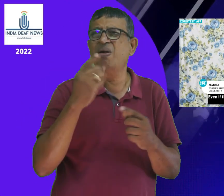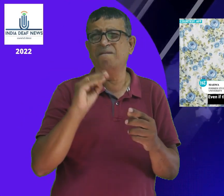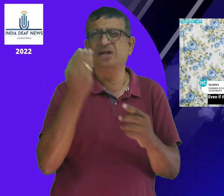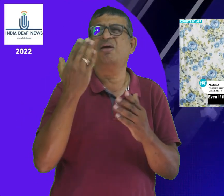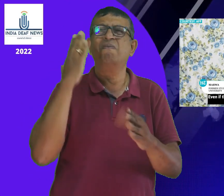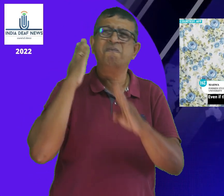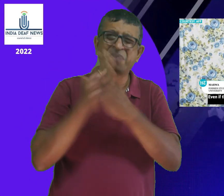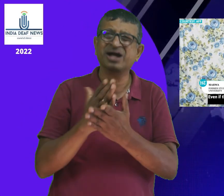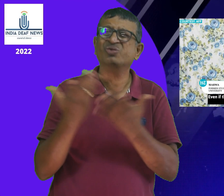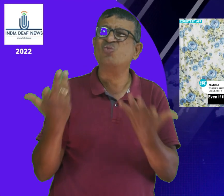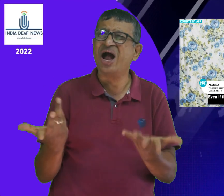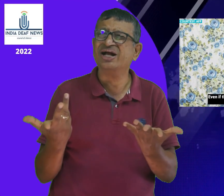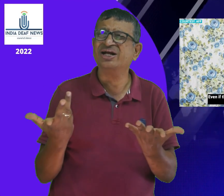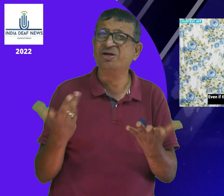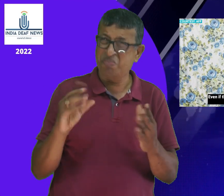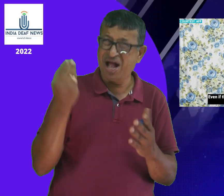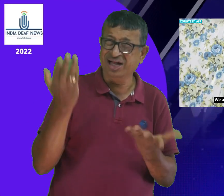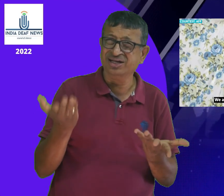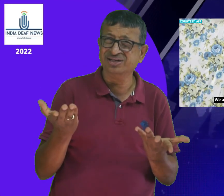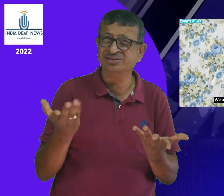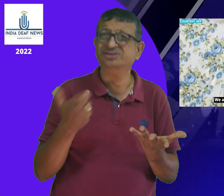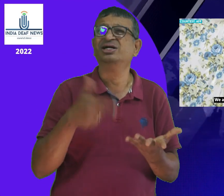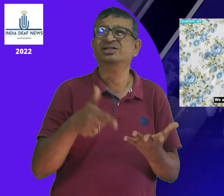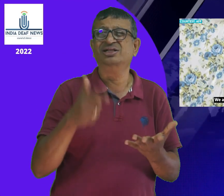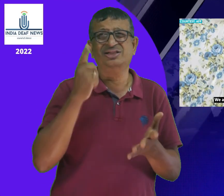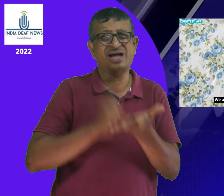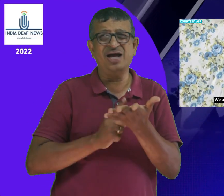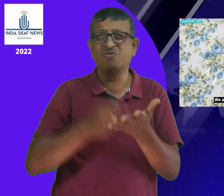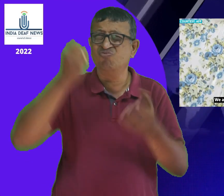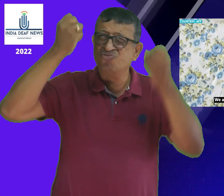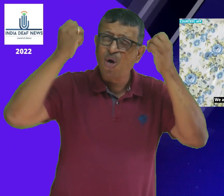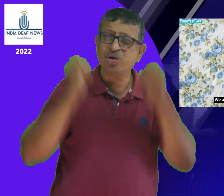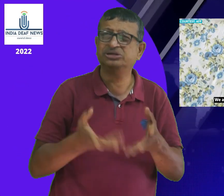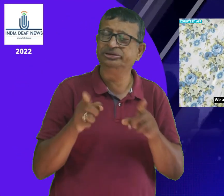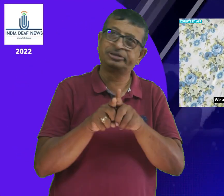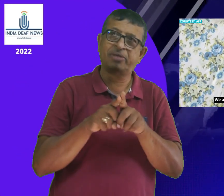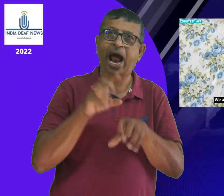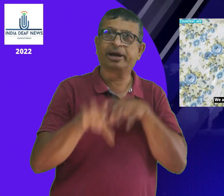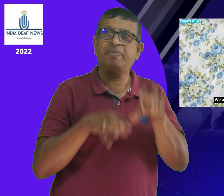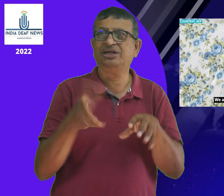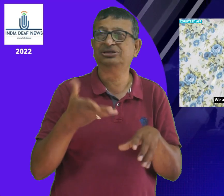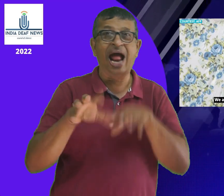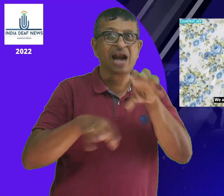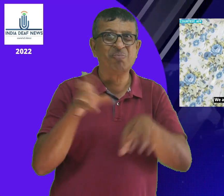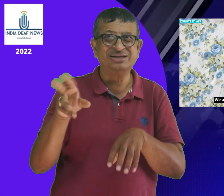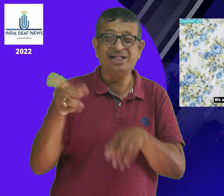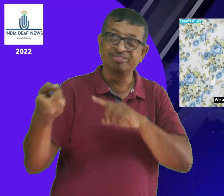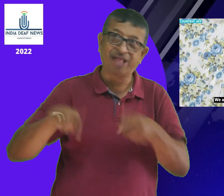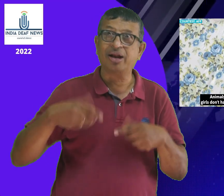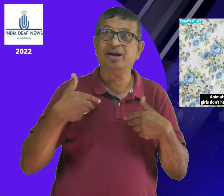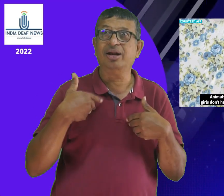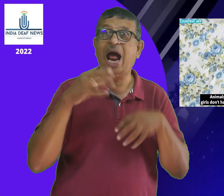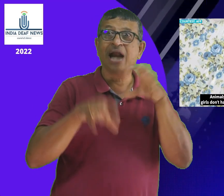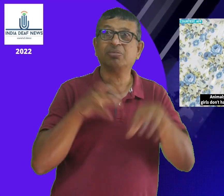ما چی کنیم دیگر چی قسم بخواهیم نمی کنیم ما به اندازی غیوان در ملت ارزش نداریم غیوان خودشان میتونن سر